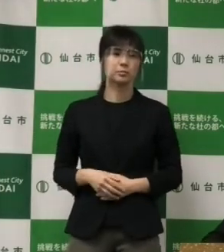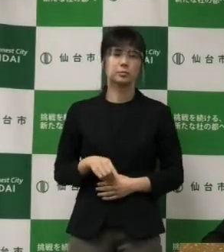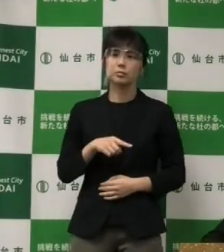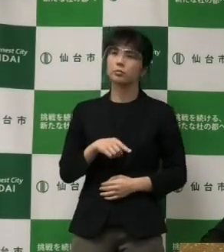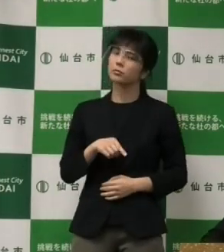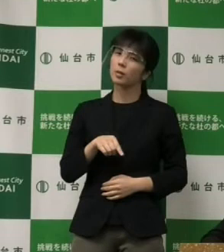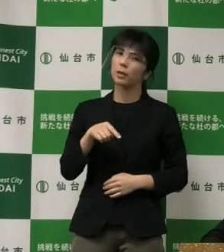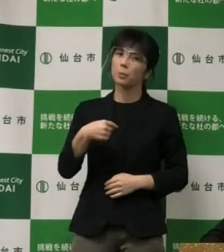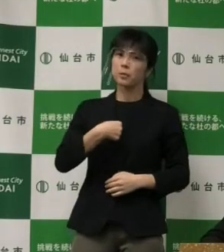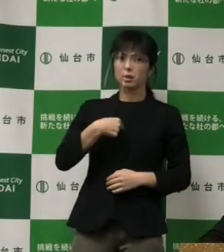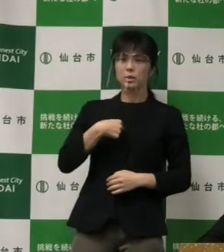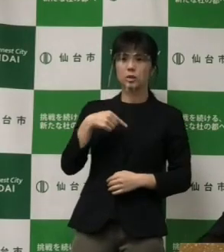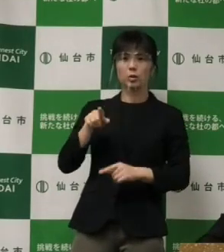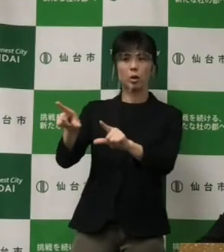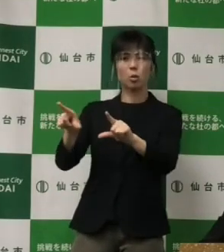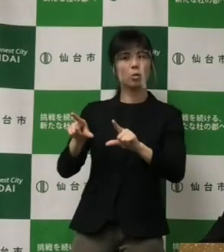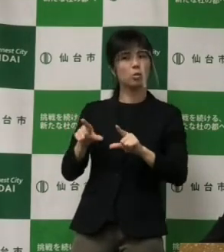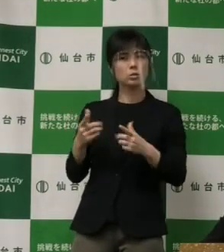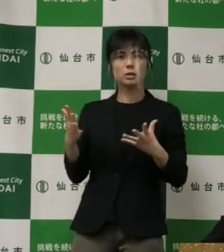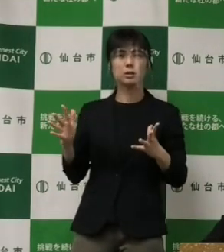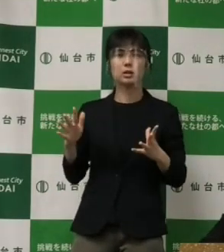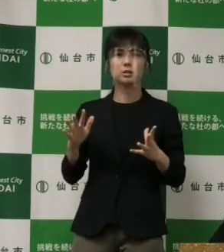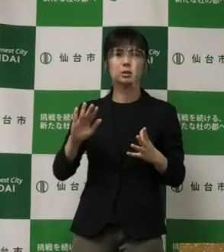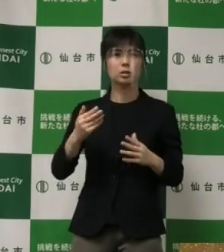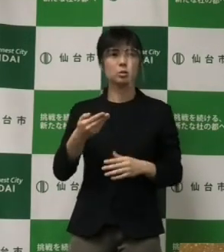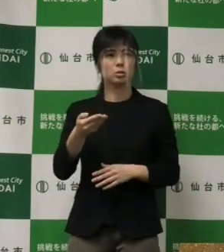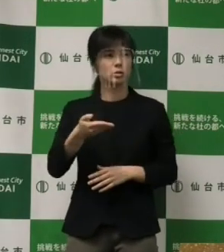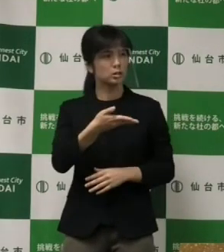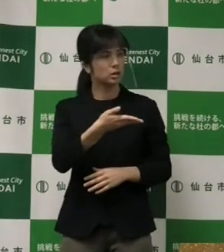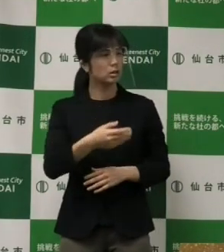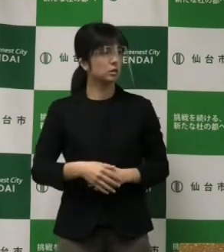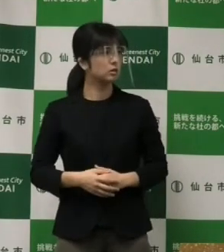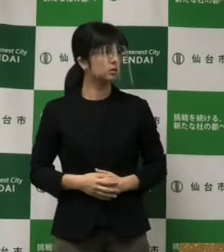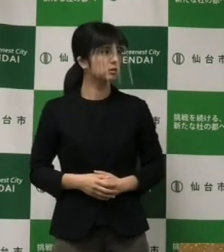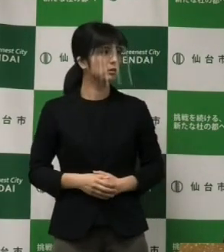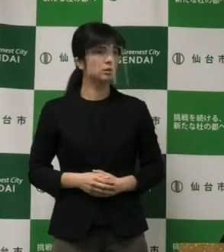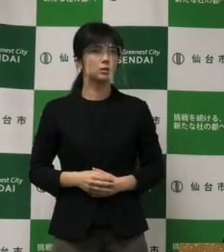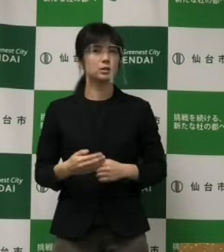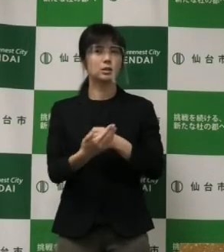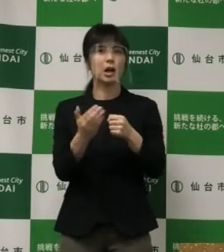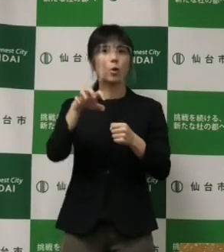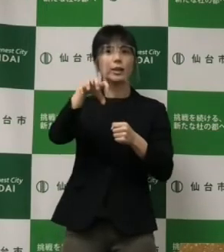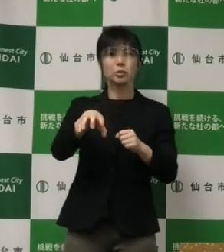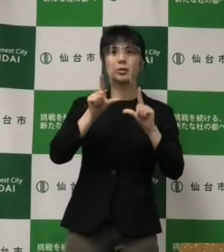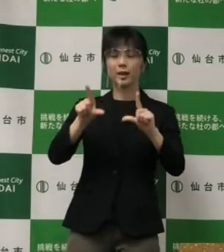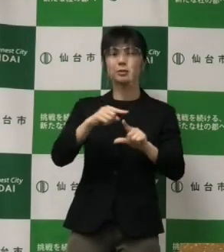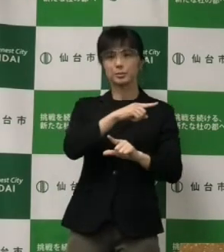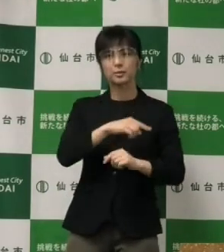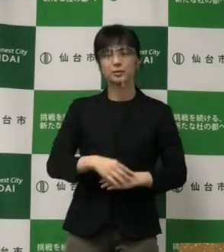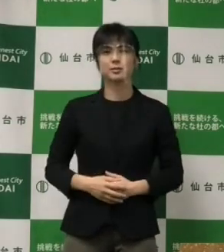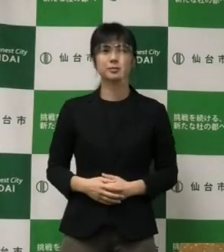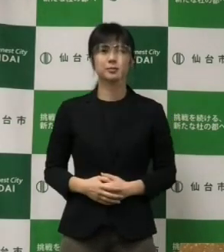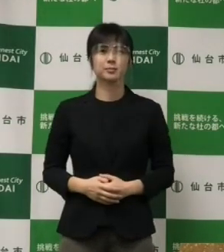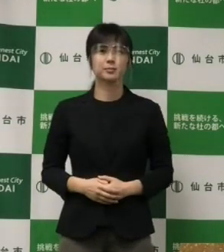のような報告は上がってきておりませんけれども、保健所で、 保健所の方で回答いたします。 は